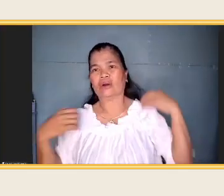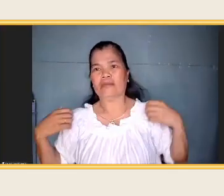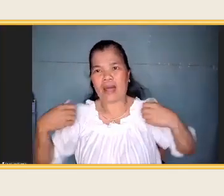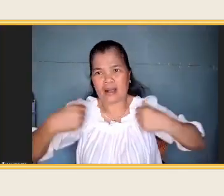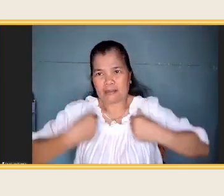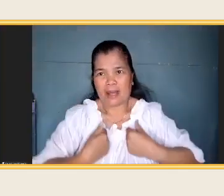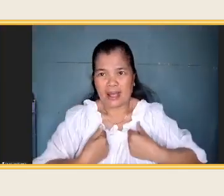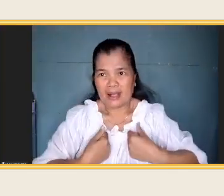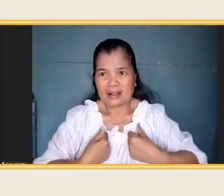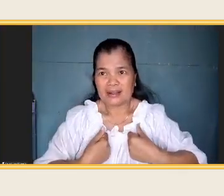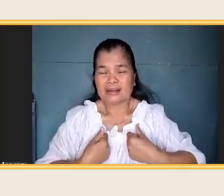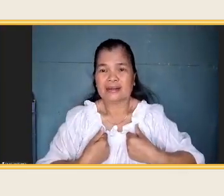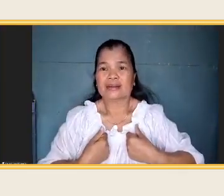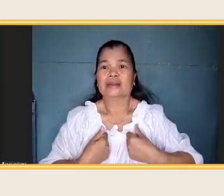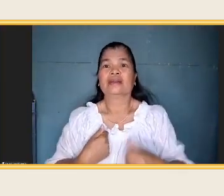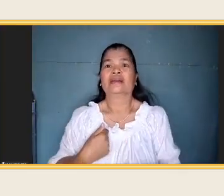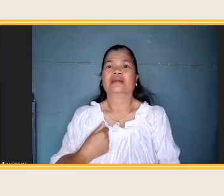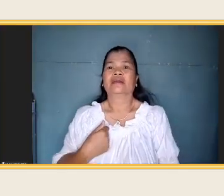Bag or backpack.